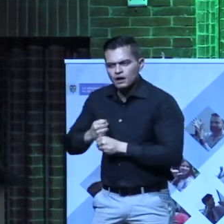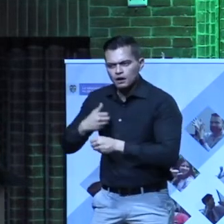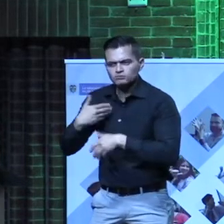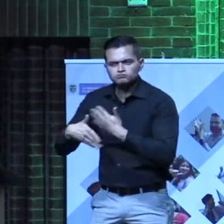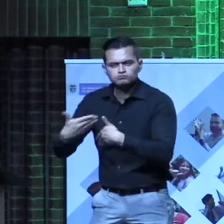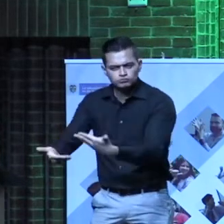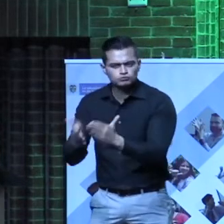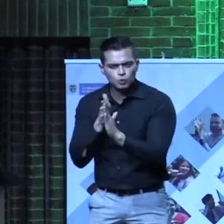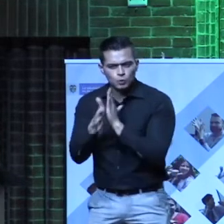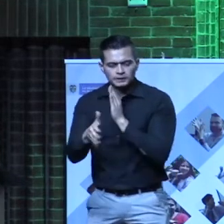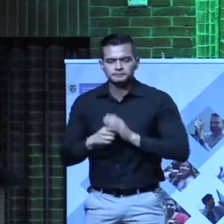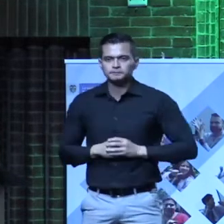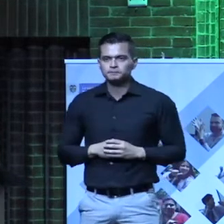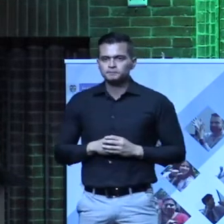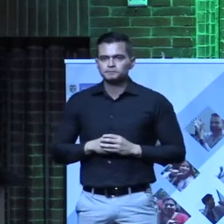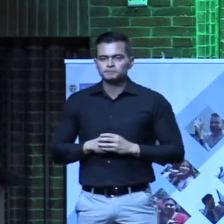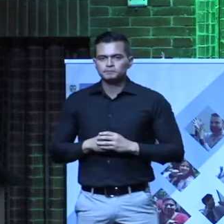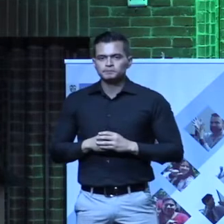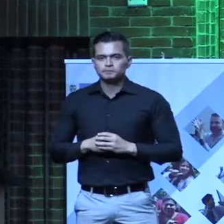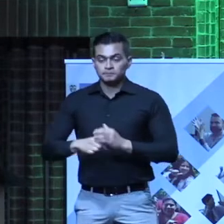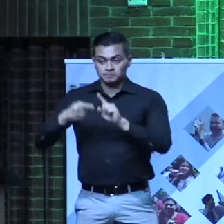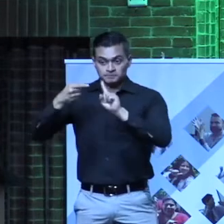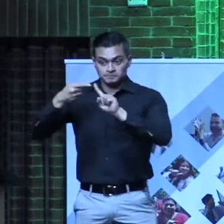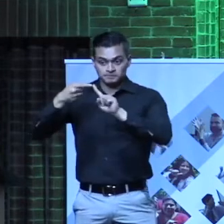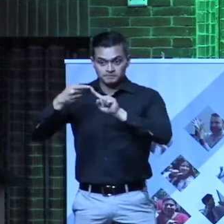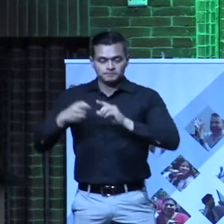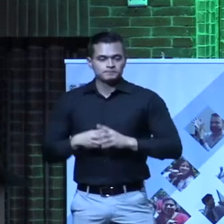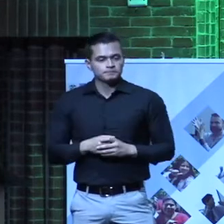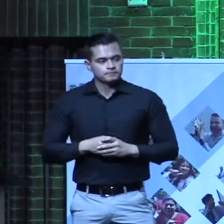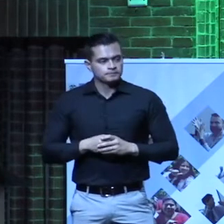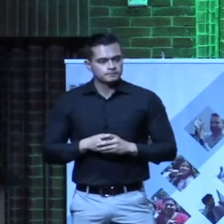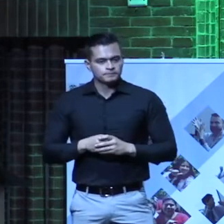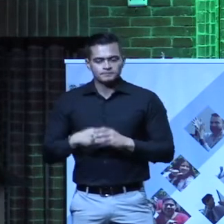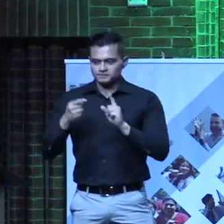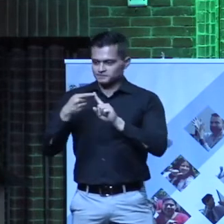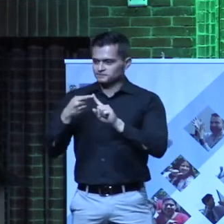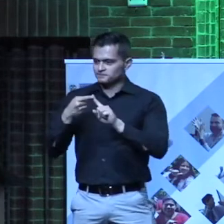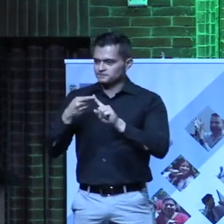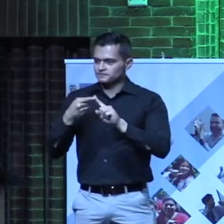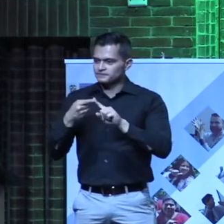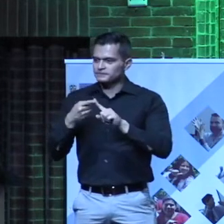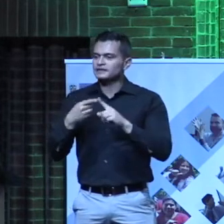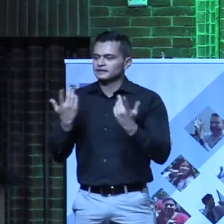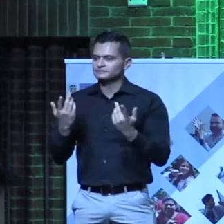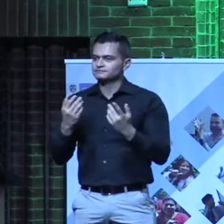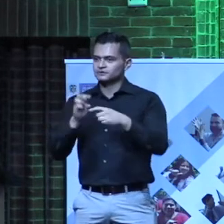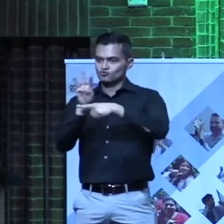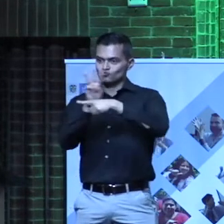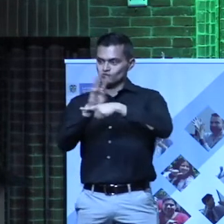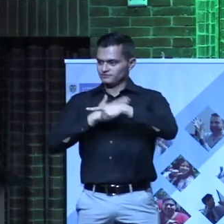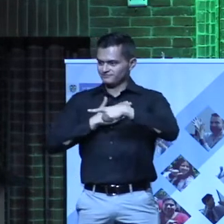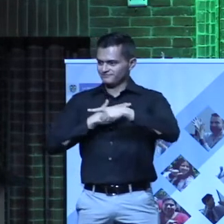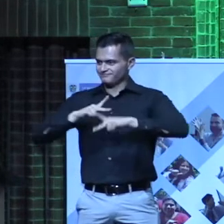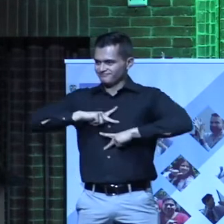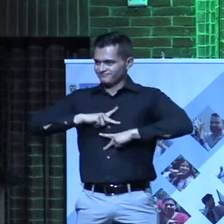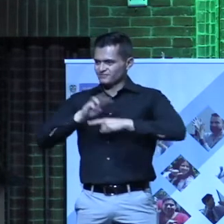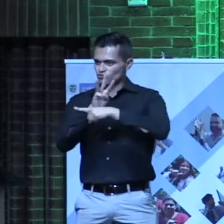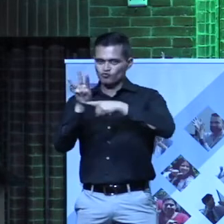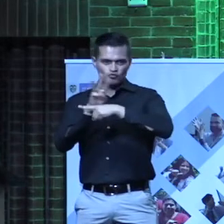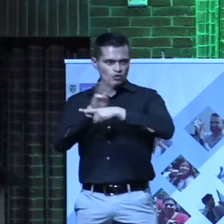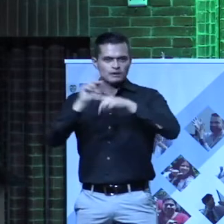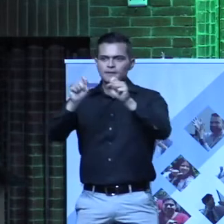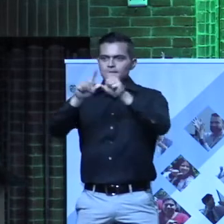Entonces, primero que todo, hicimos una adaptación y unas mejoras a nuestra página web. La página web